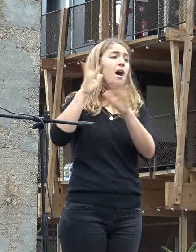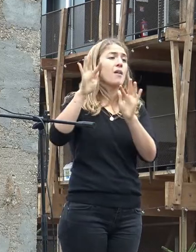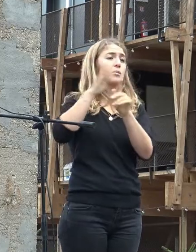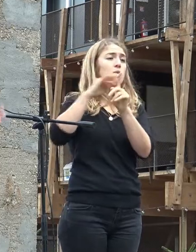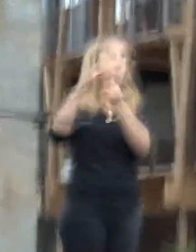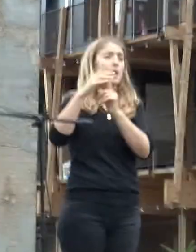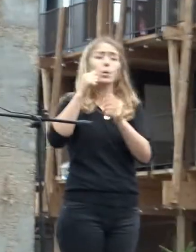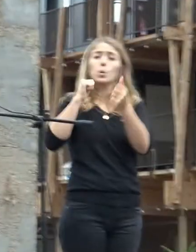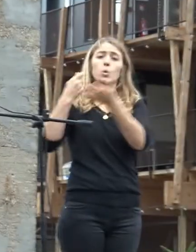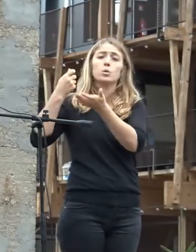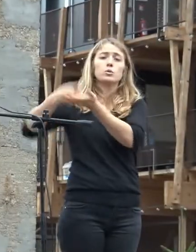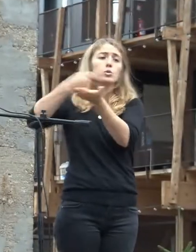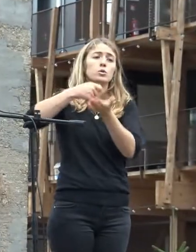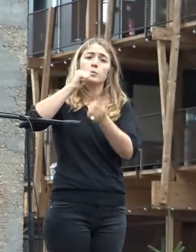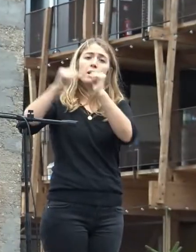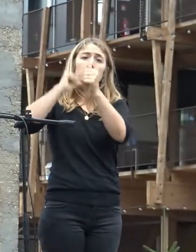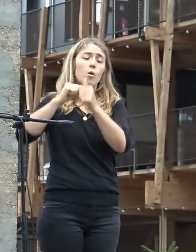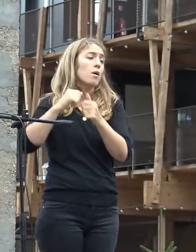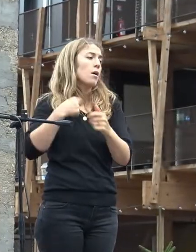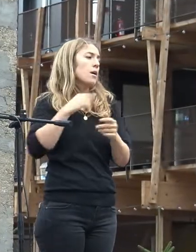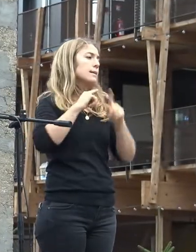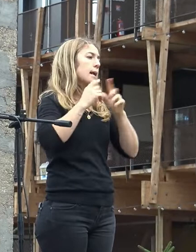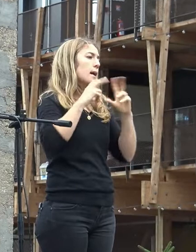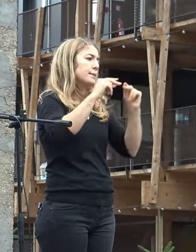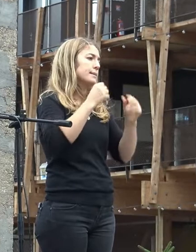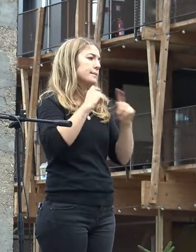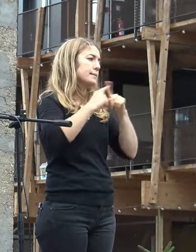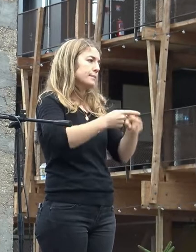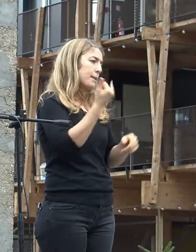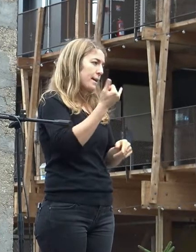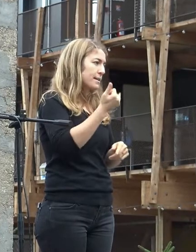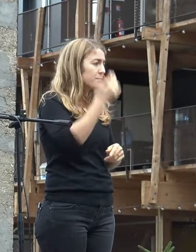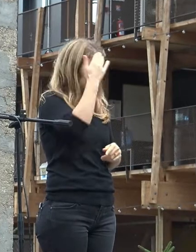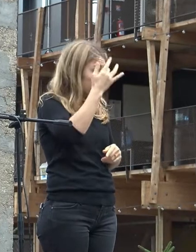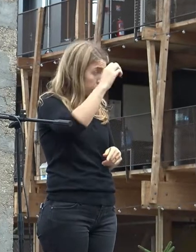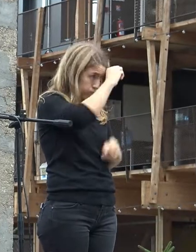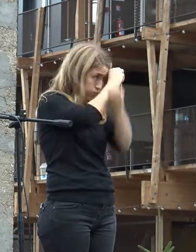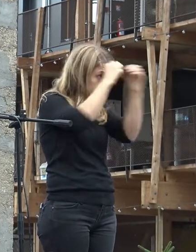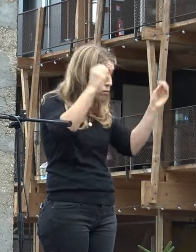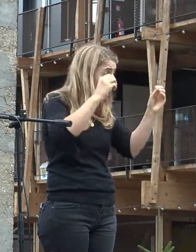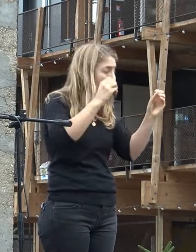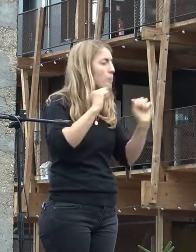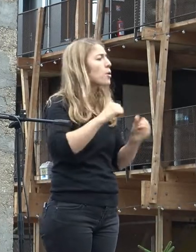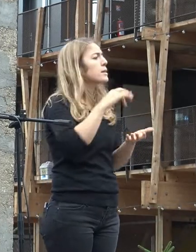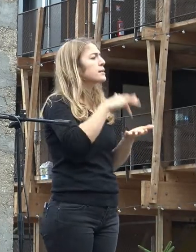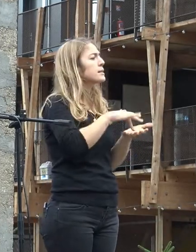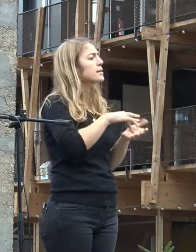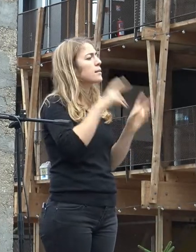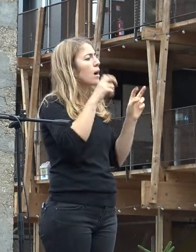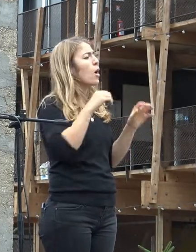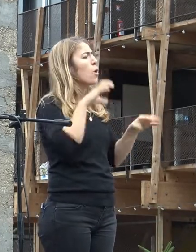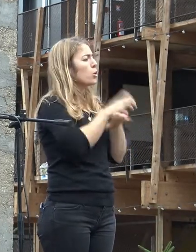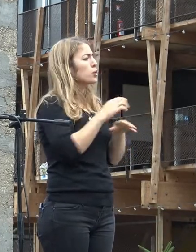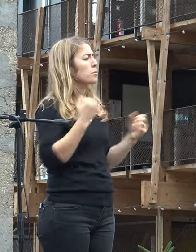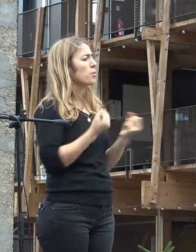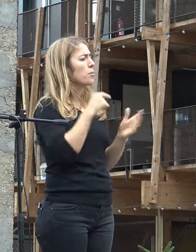consommation. A priori, ici, tout le monde le sait. S'il y a des gens qui ne le savent pas, vous pouvez aller sur le site antipub.org.